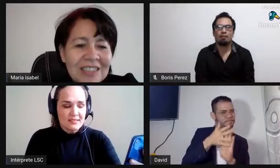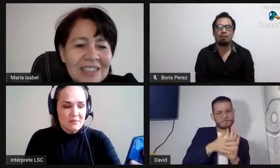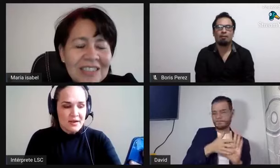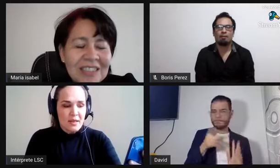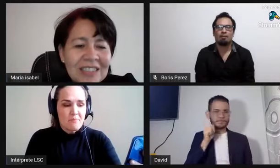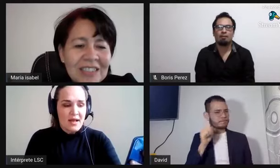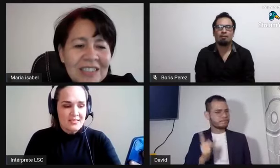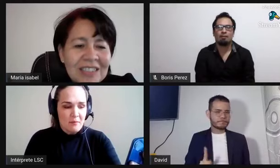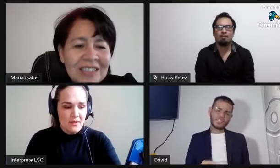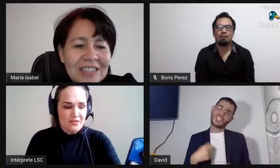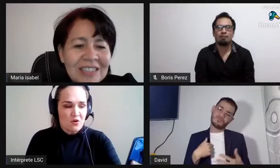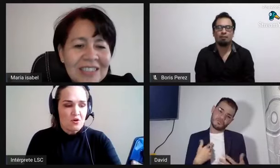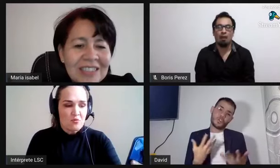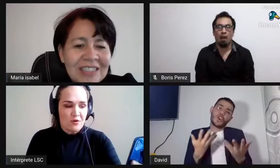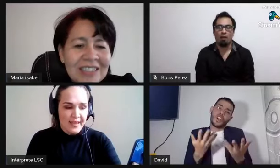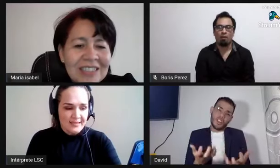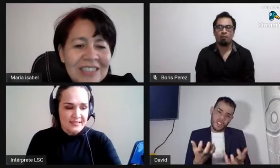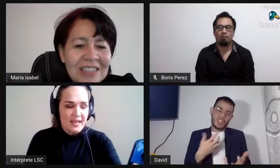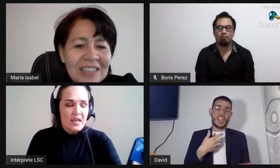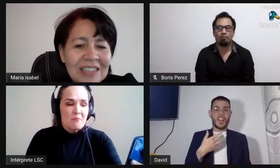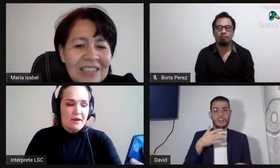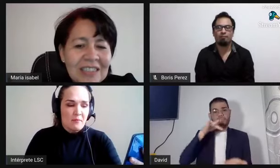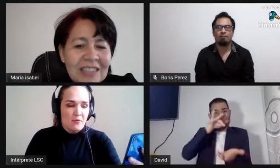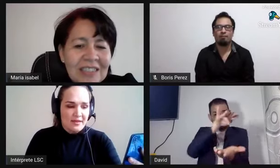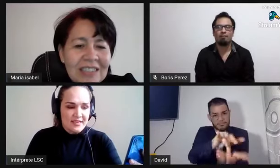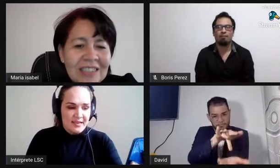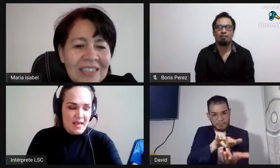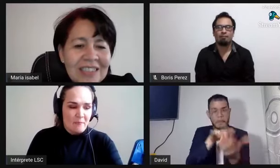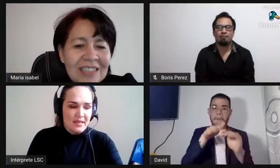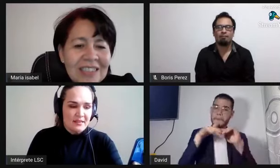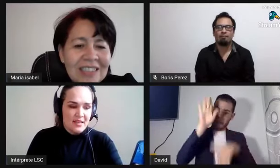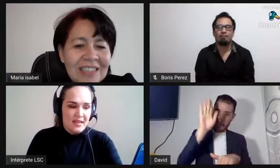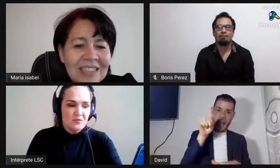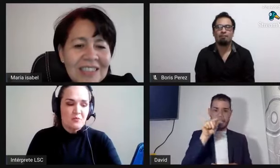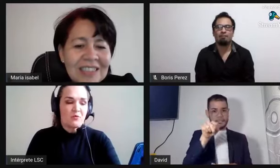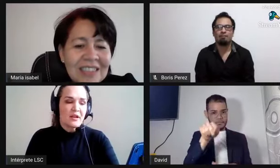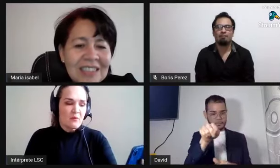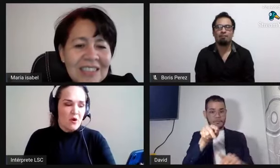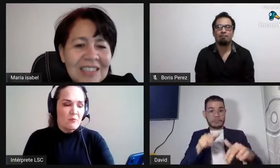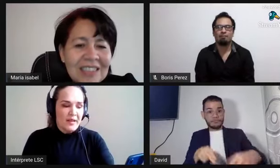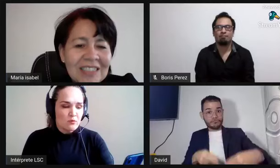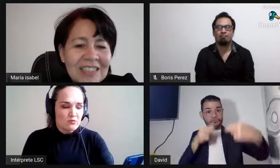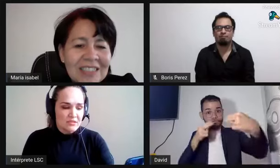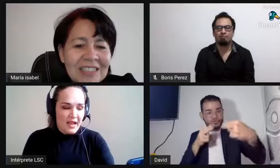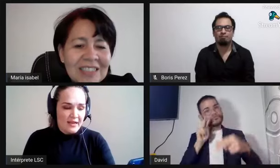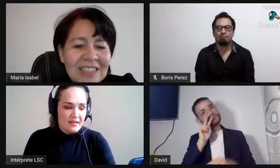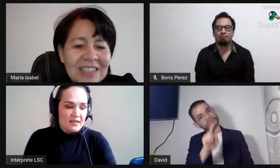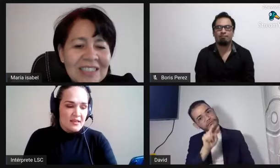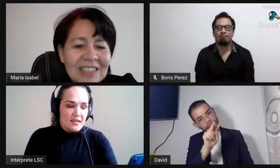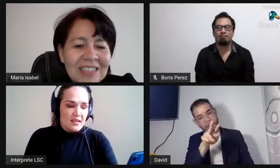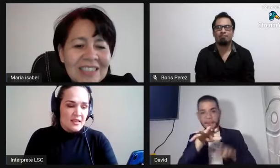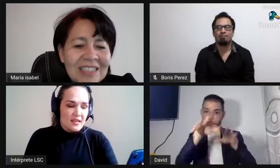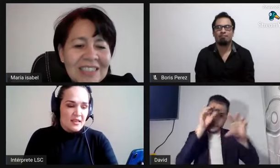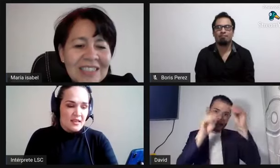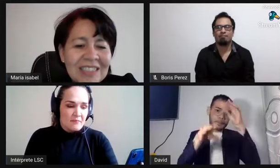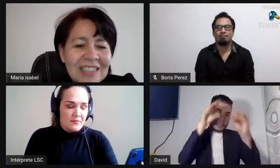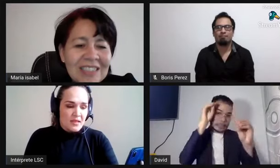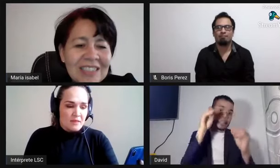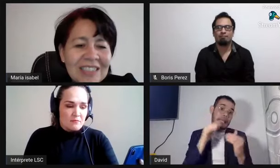poder participar en más espacios como este para poder seguir aprendiendo y poder luego preguntar,